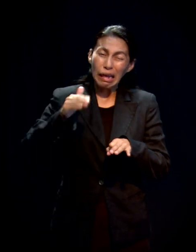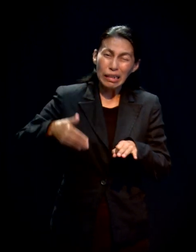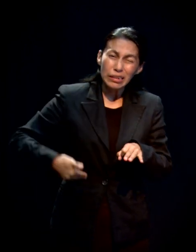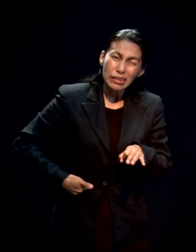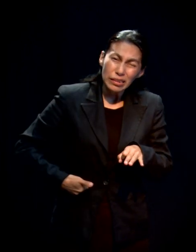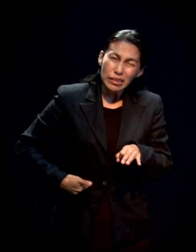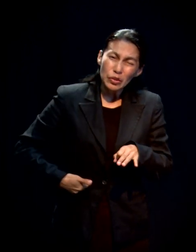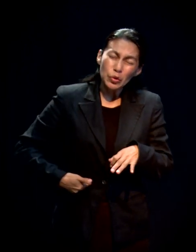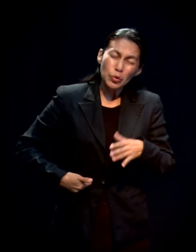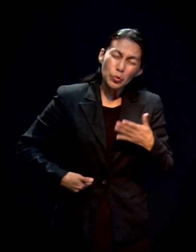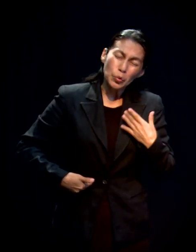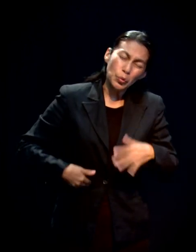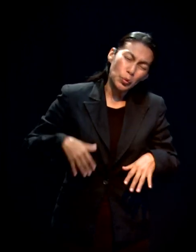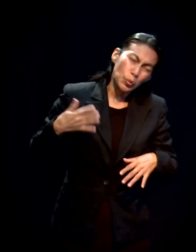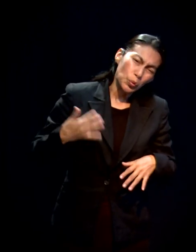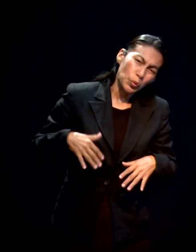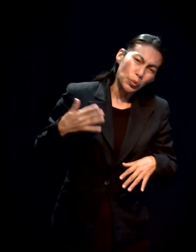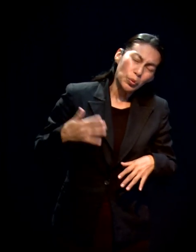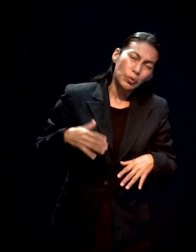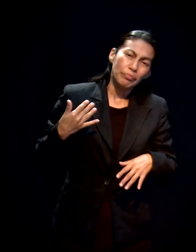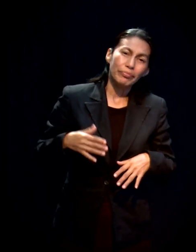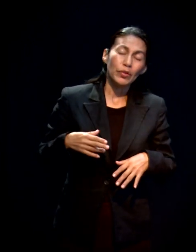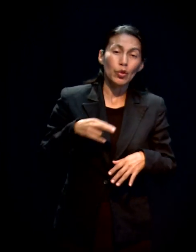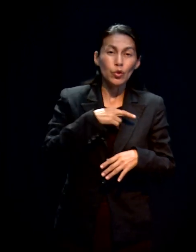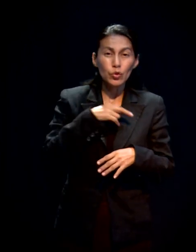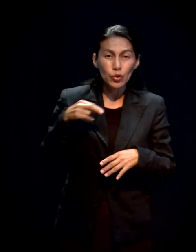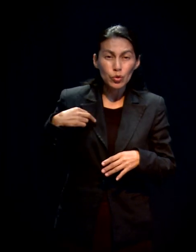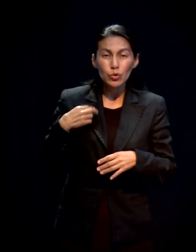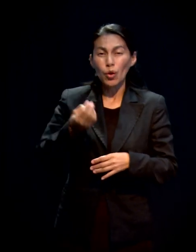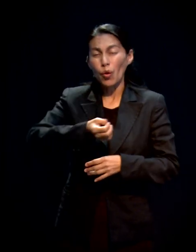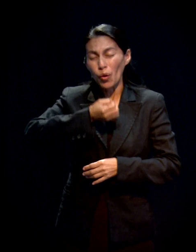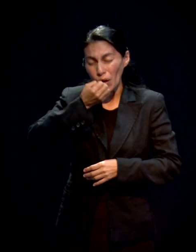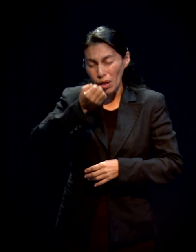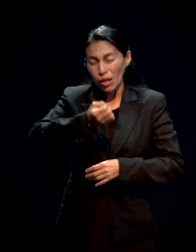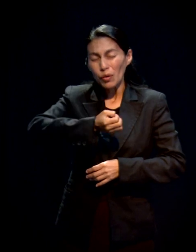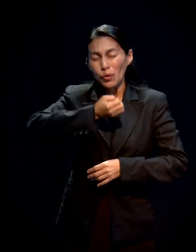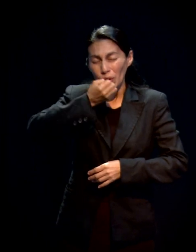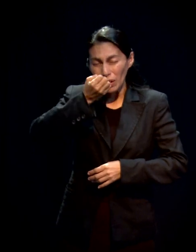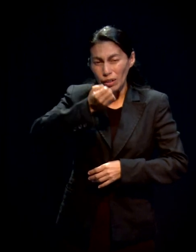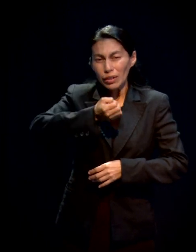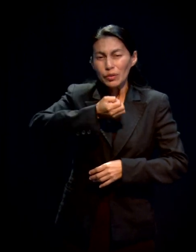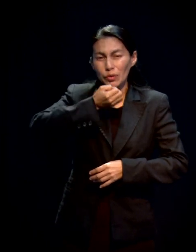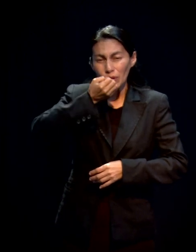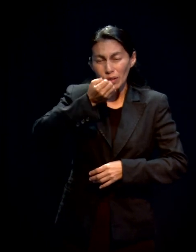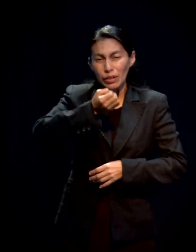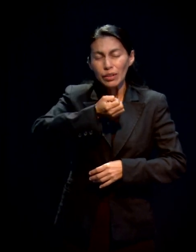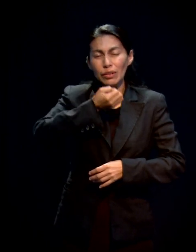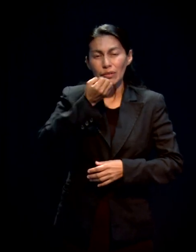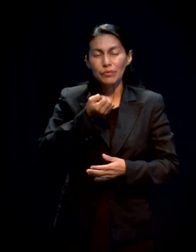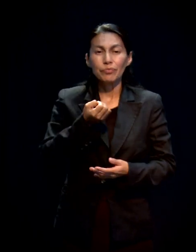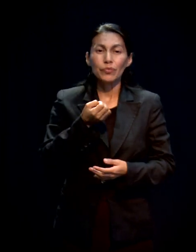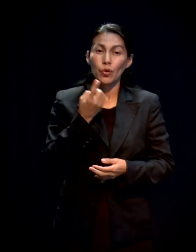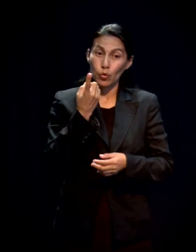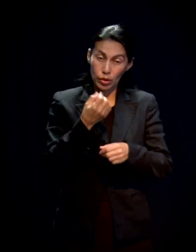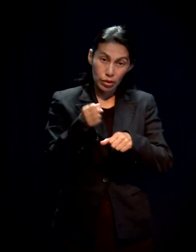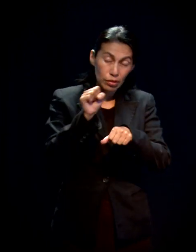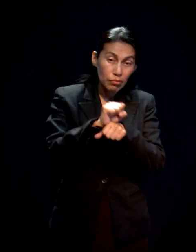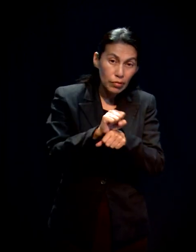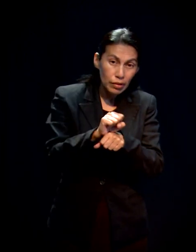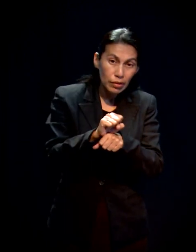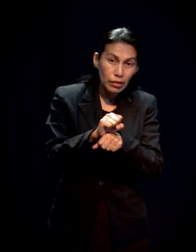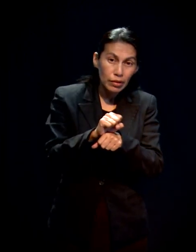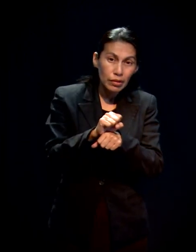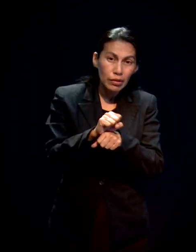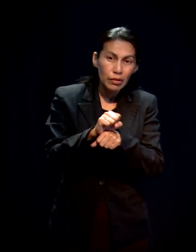habían tenido un accidente recientemente entonces estábamos orando por mí tía y pues a la